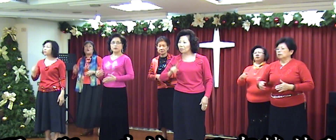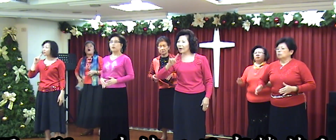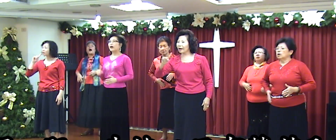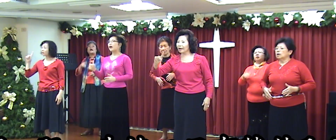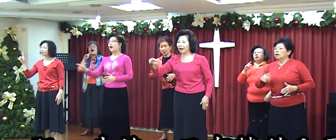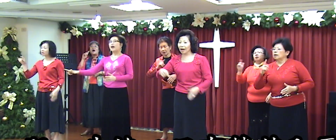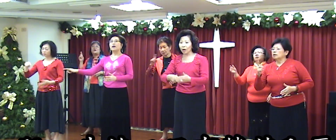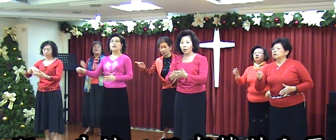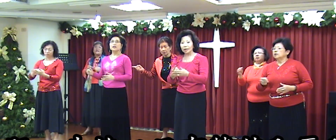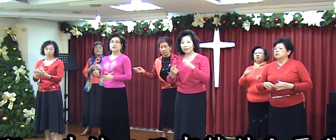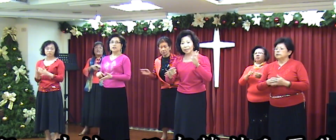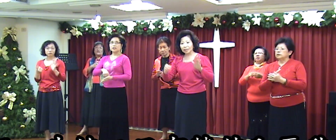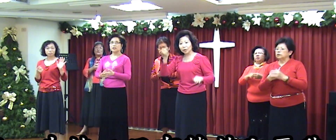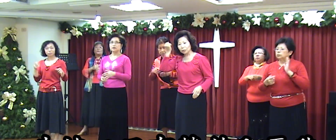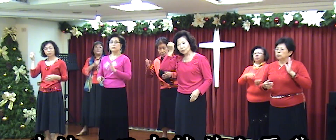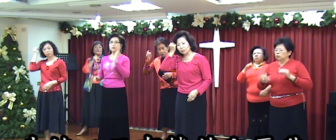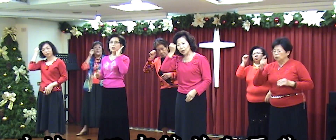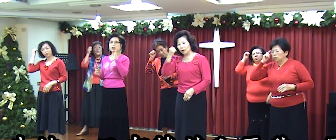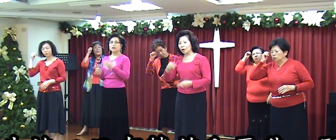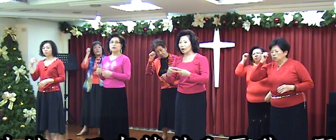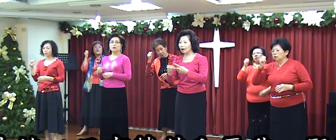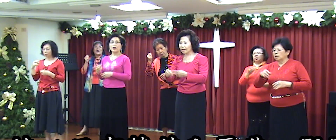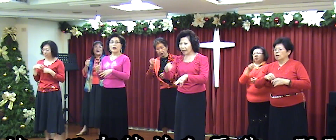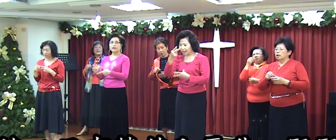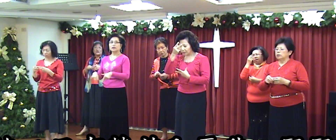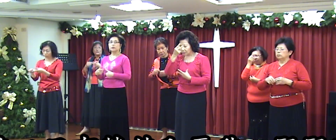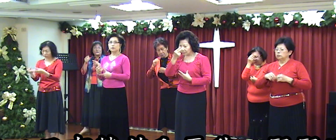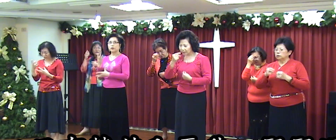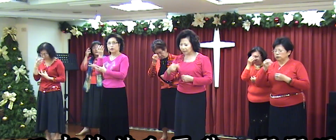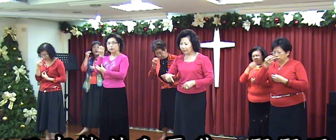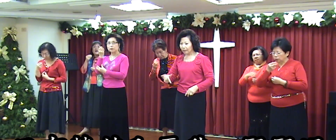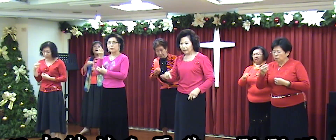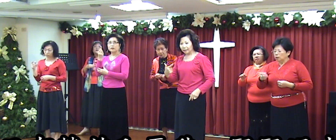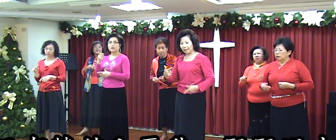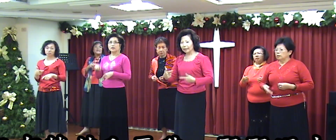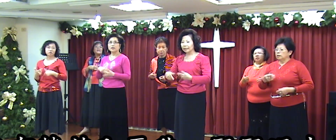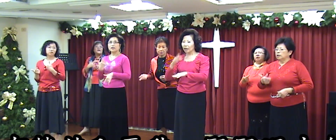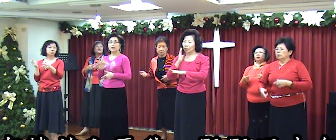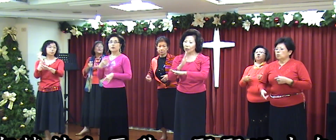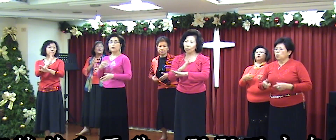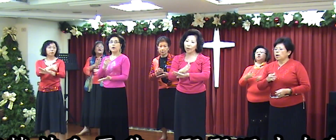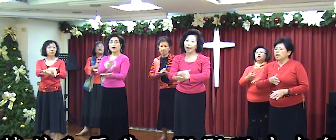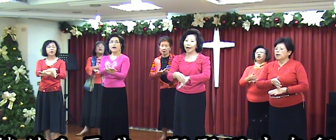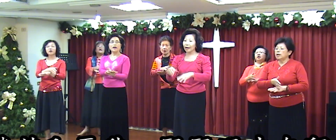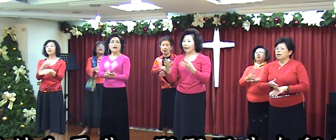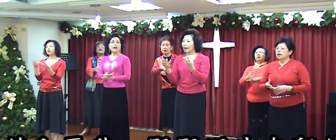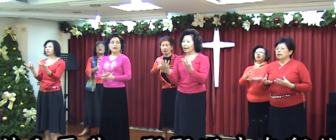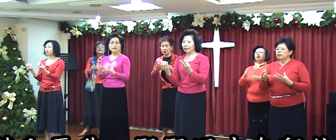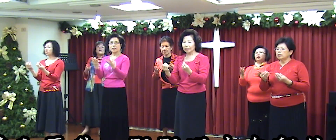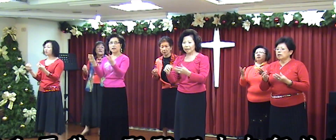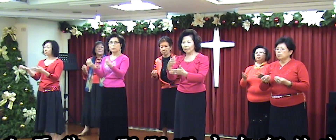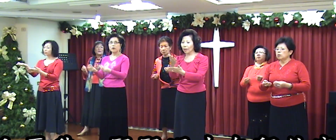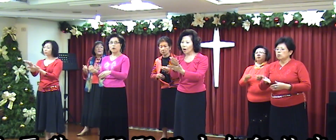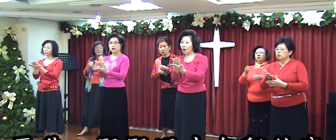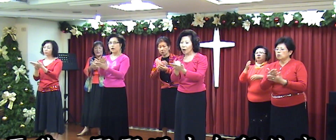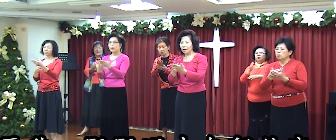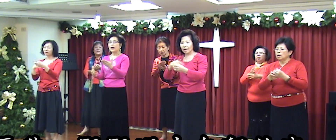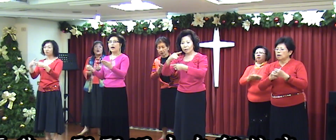肝头只留落个加油心，紧紧推伊无留